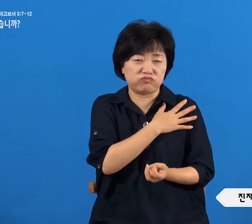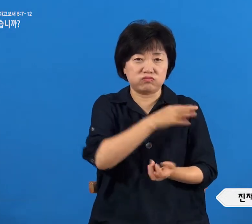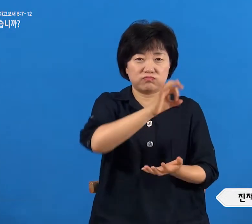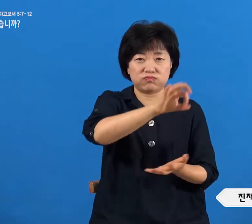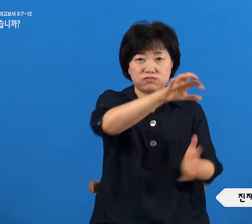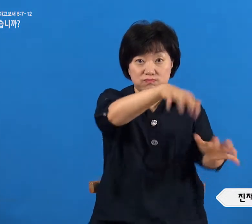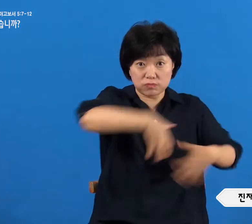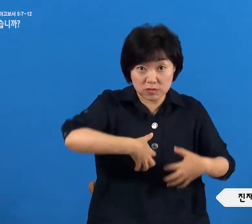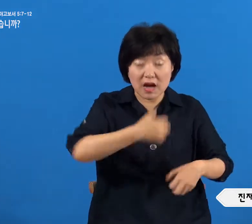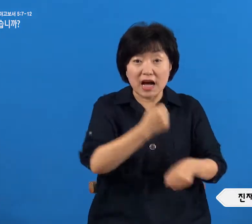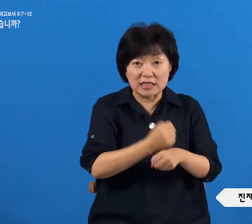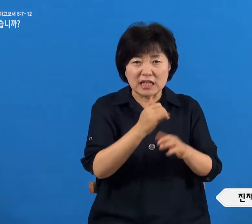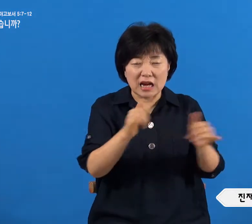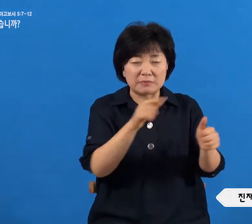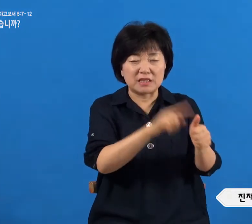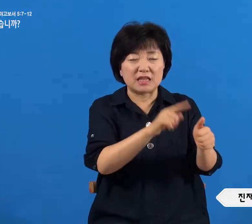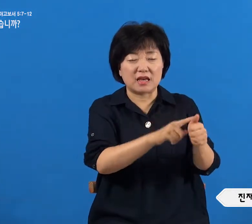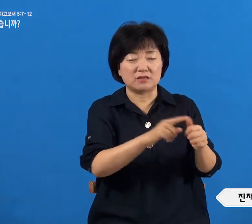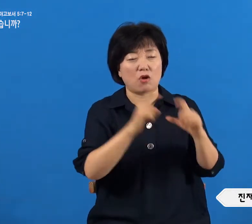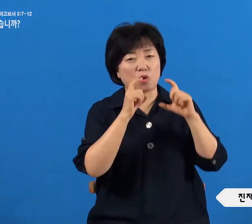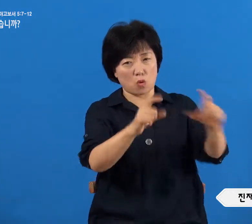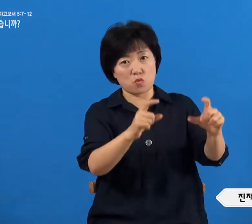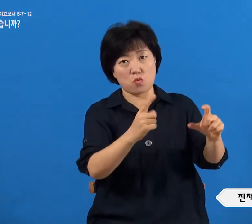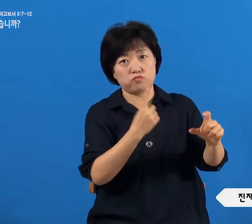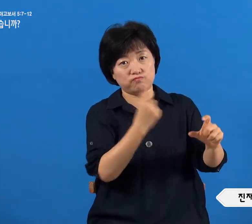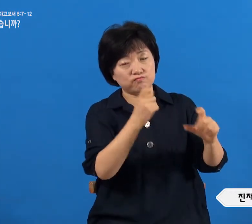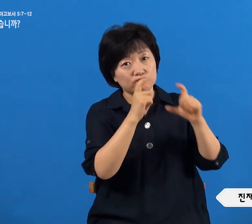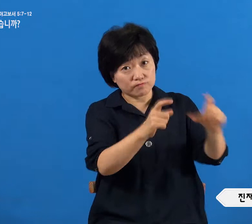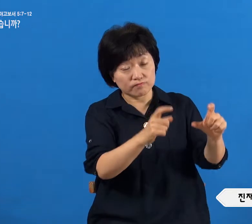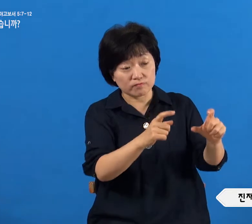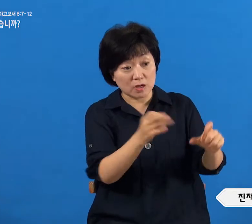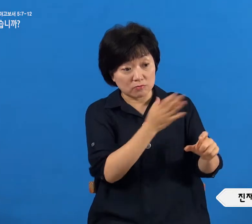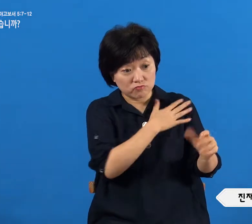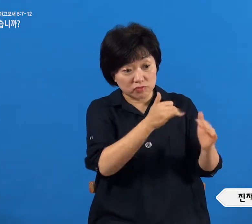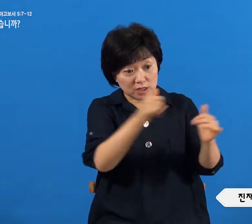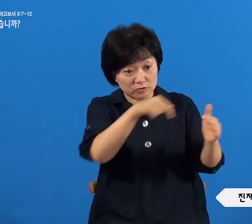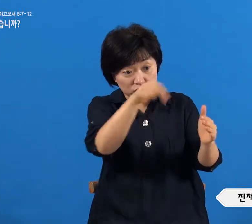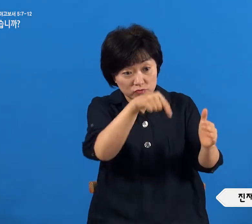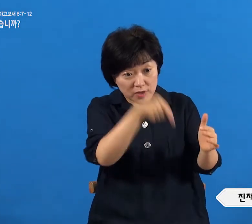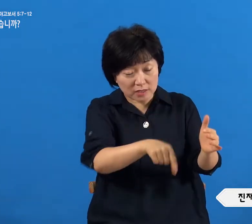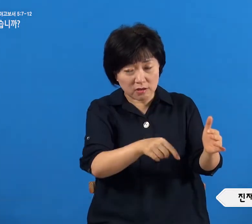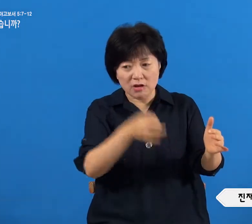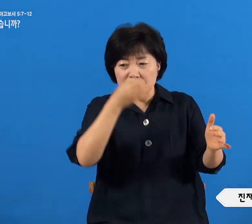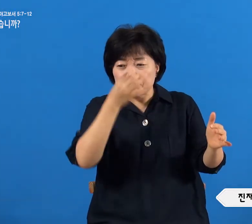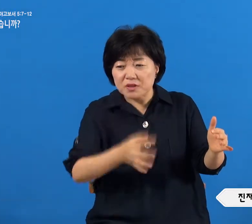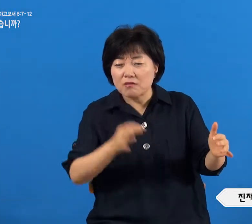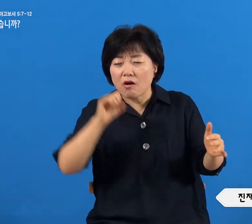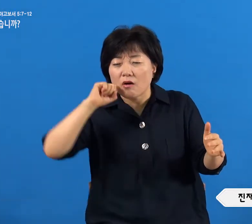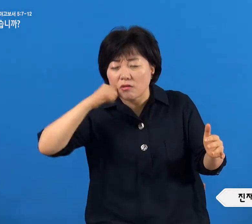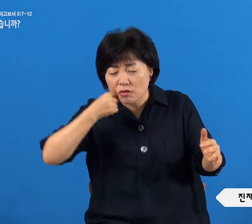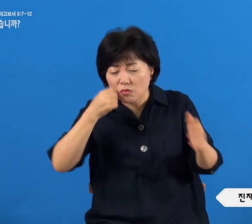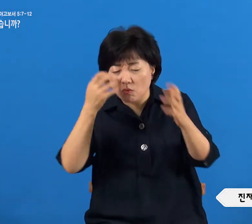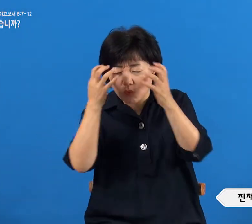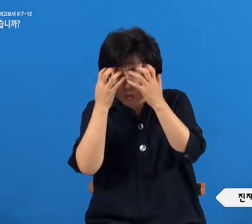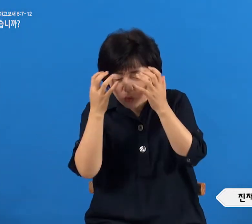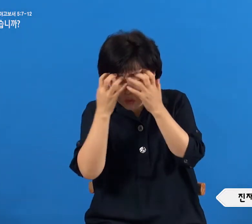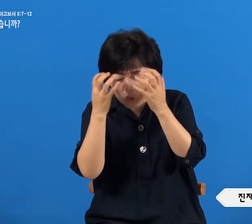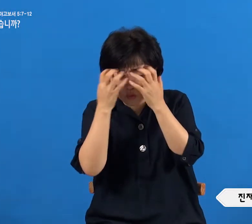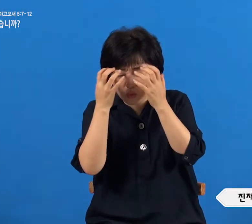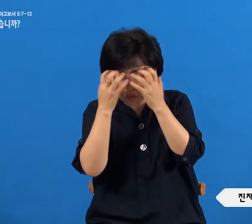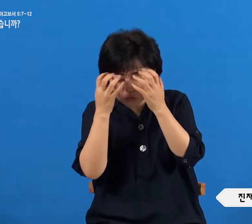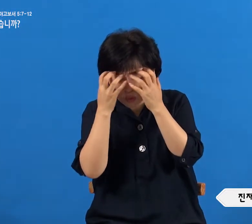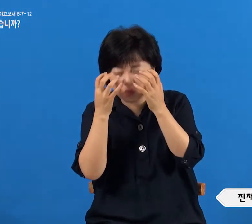있었습니다. 오늘 본문에 있는 말씀은 그런 부자들 사이에서 힘들고 어렵고 고통 중에